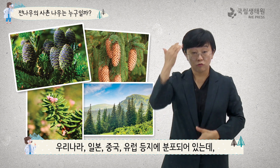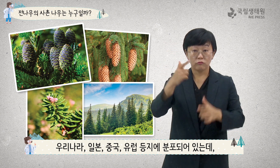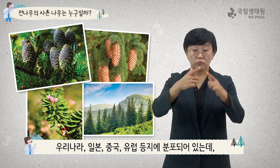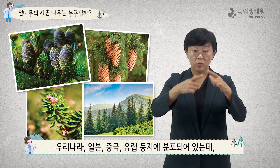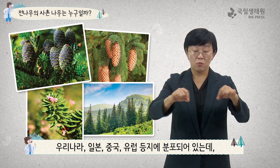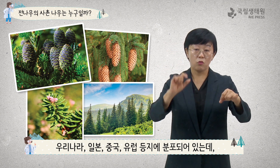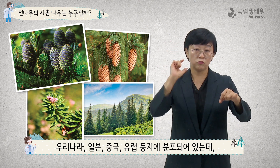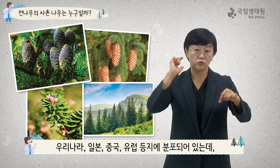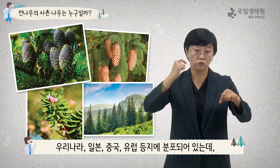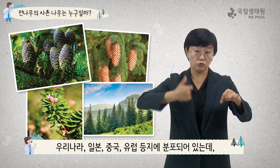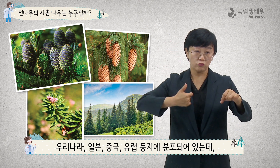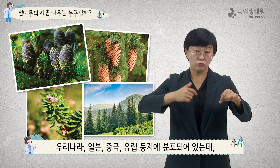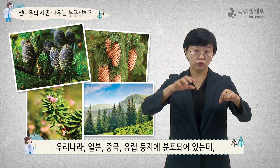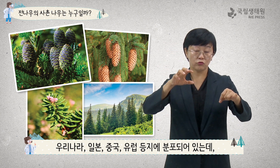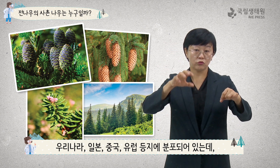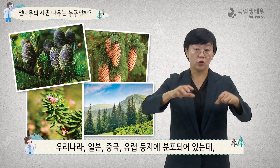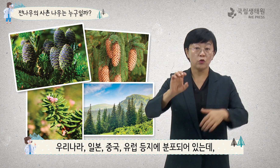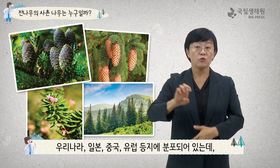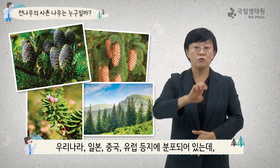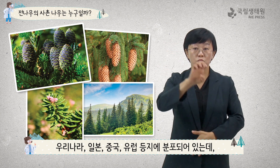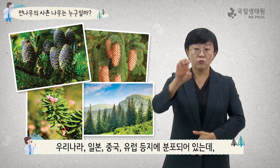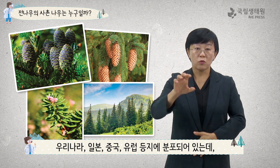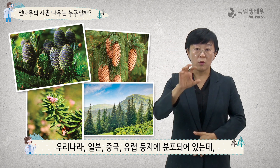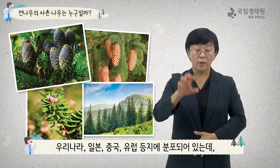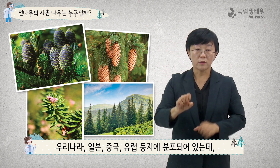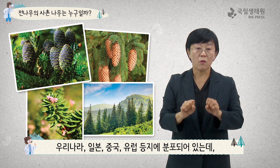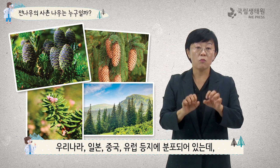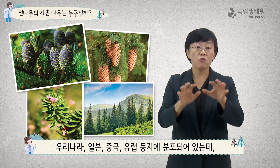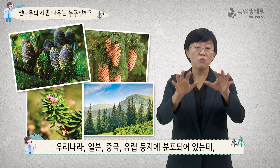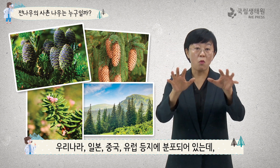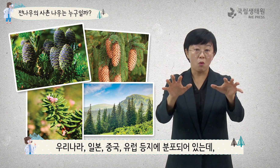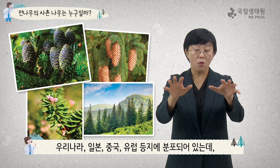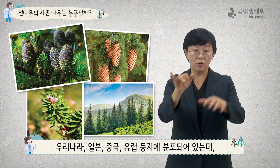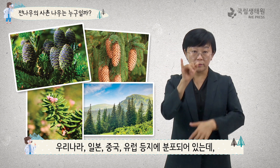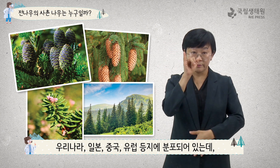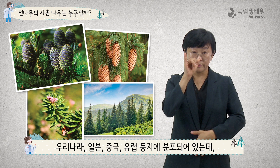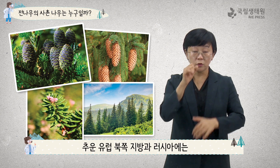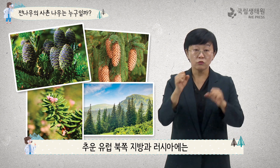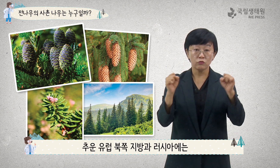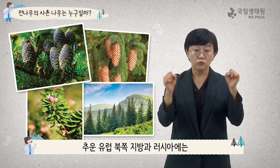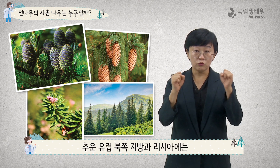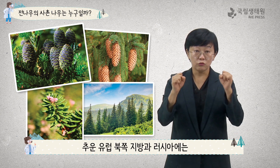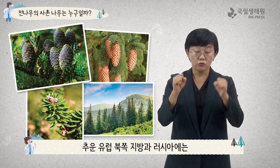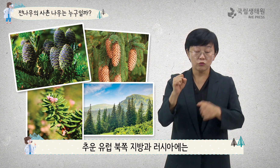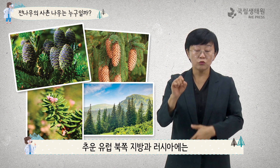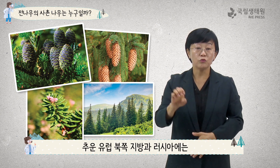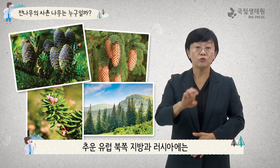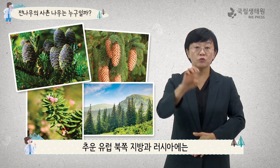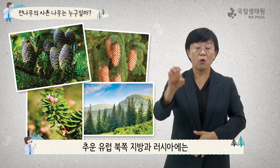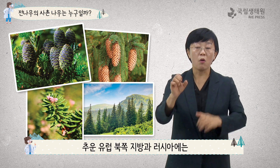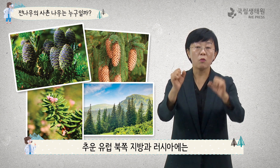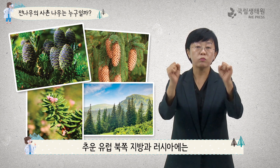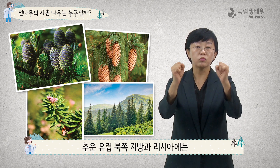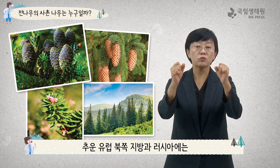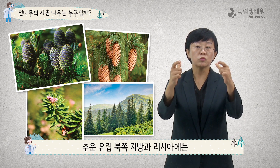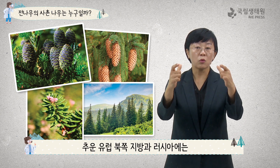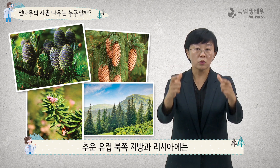우리나라, 일본, 중국, 유럽 등지에 분포되어 있는데 추운 유럽 북쪽 지방과